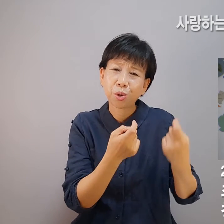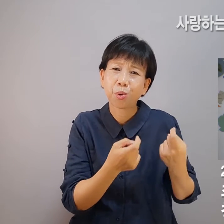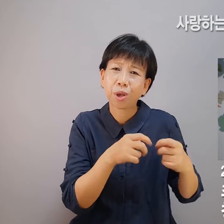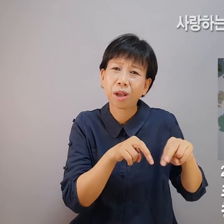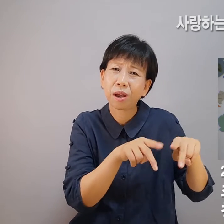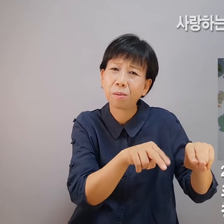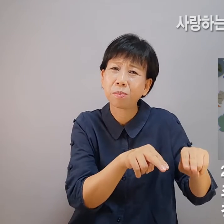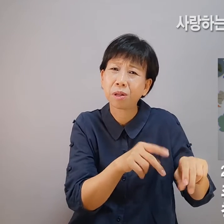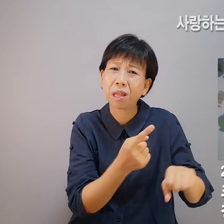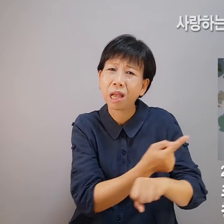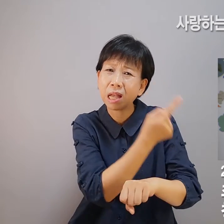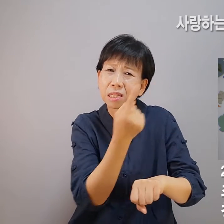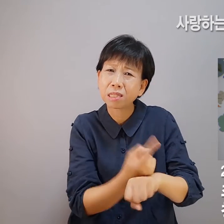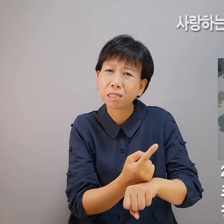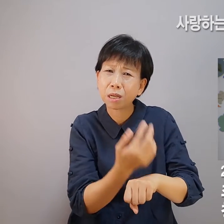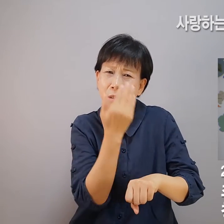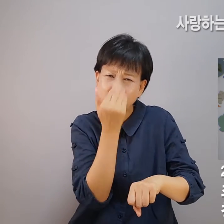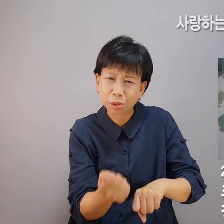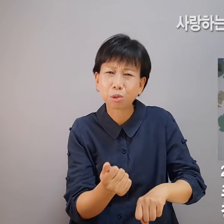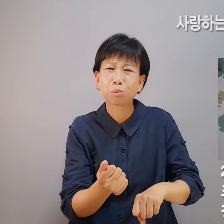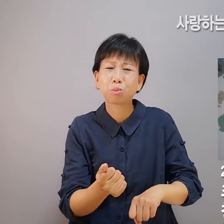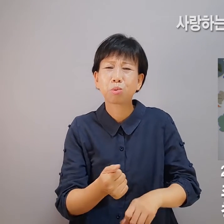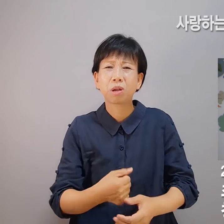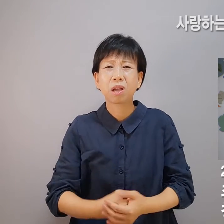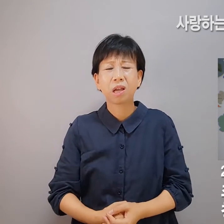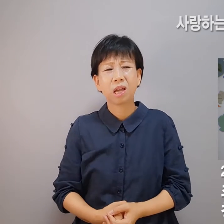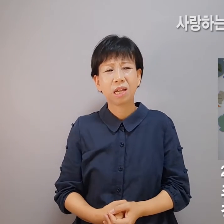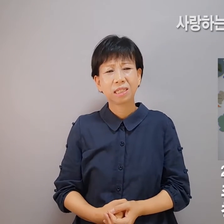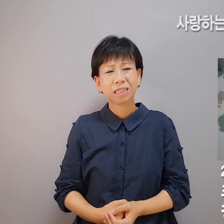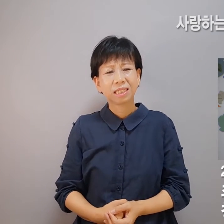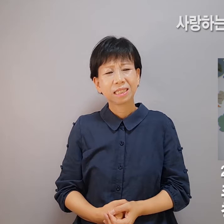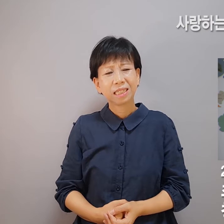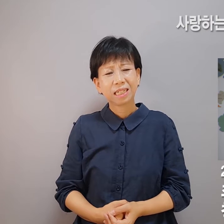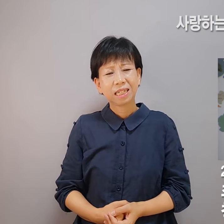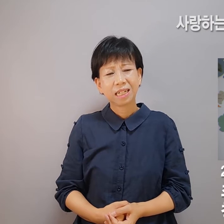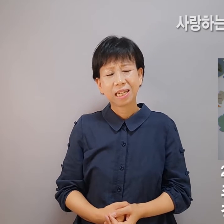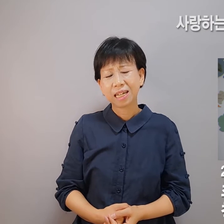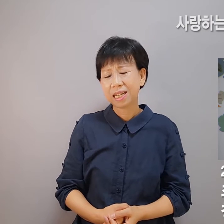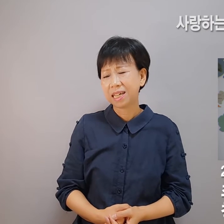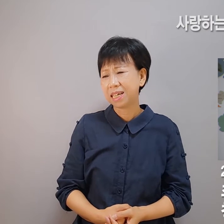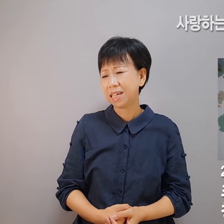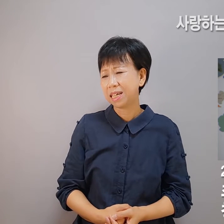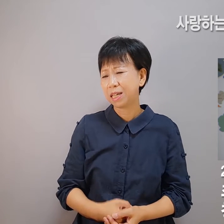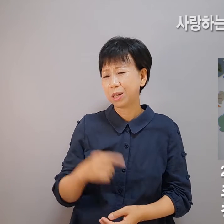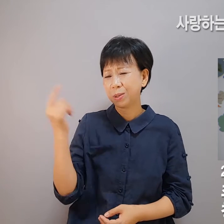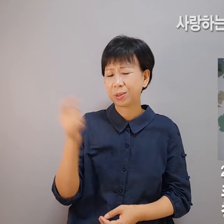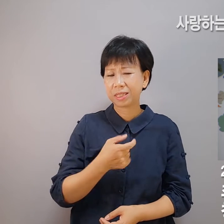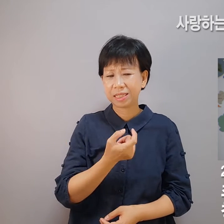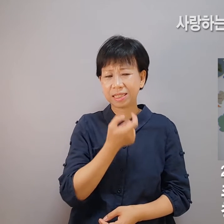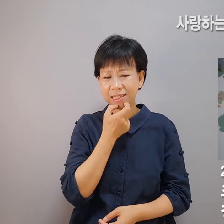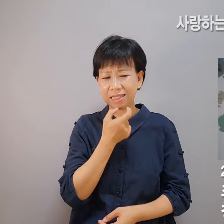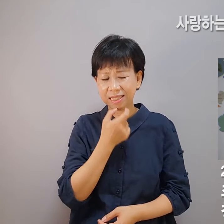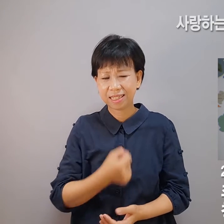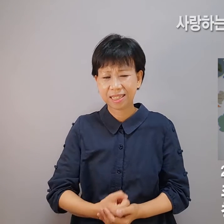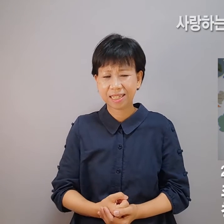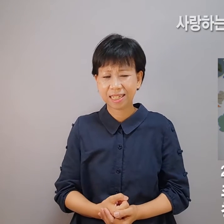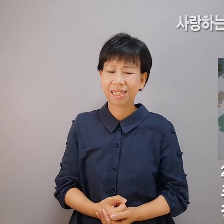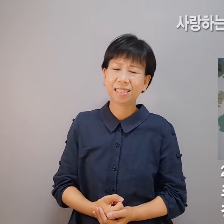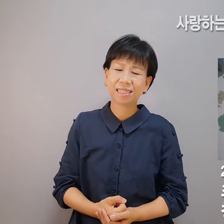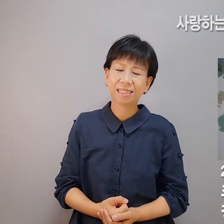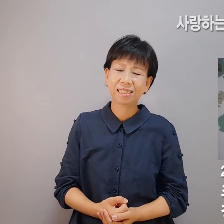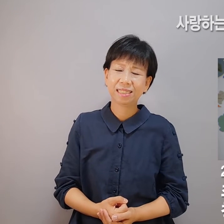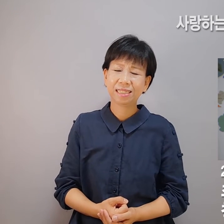1시간도 지겨워요. 괜히 와가지고 그냥 안 오려고 했는데 끌려와가지고